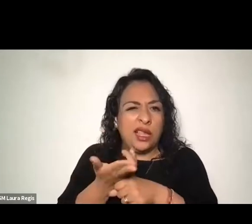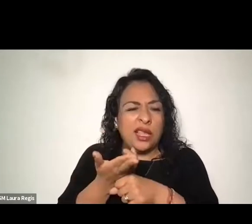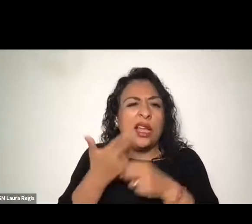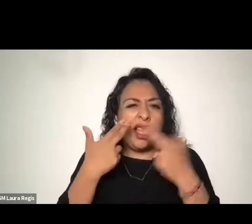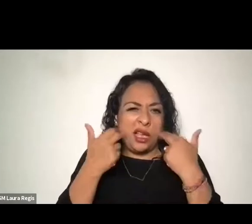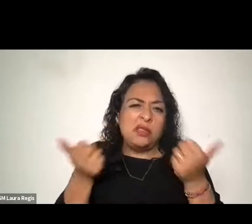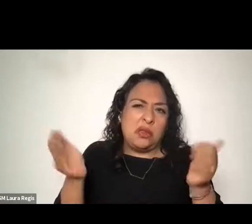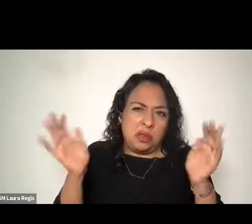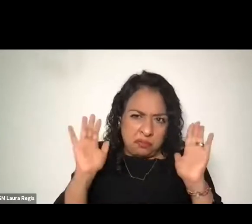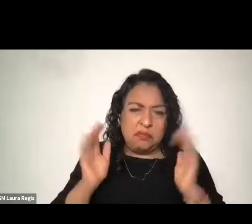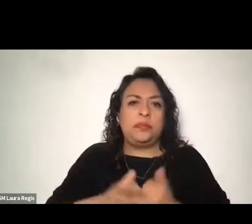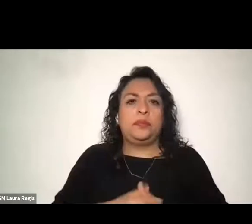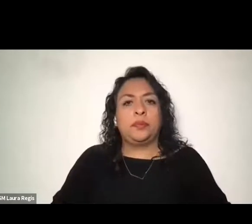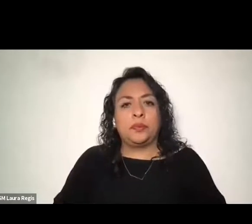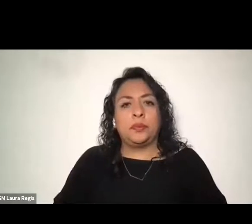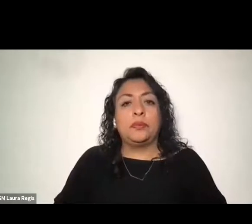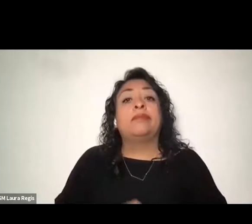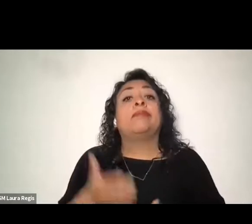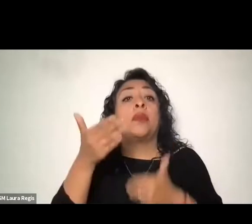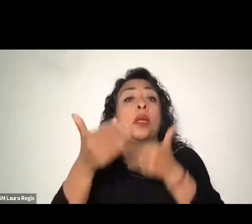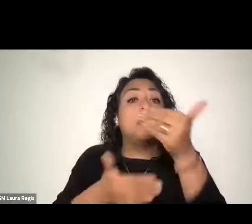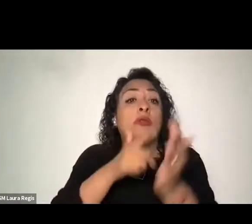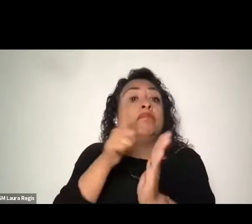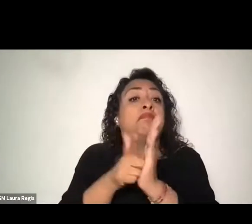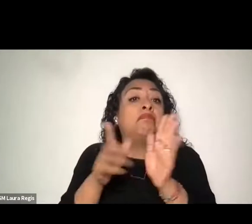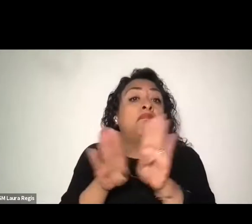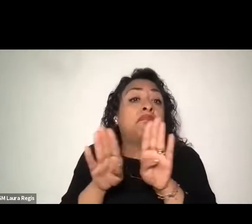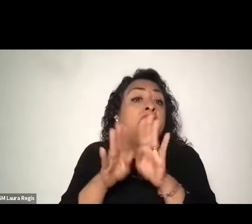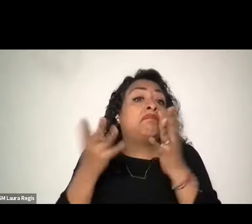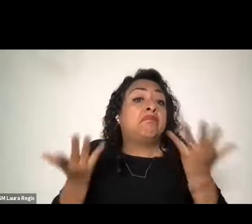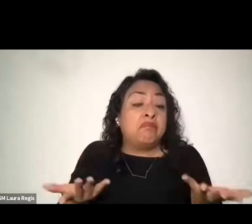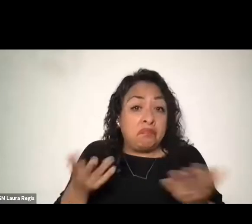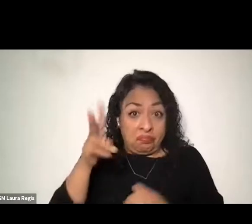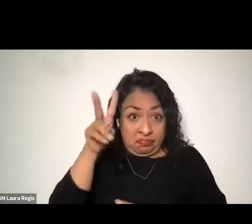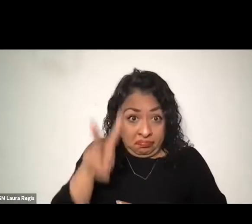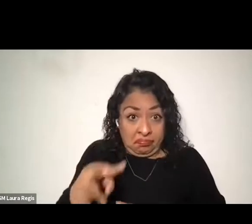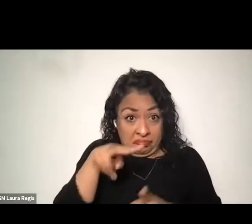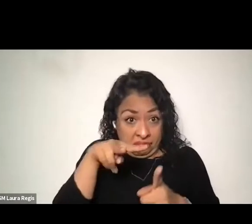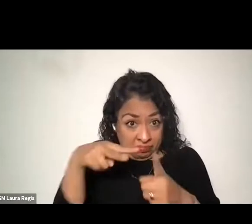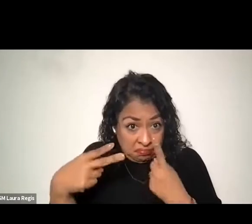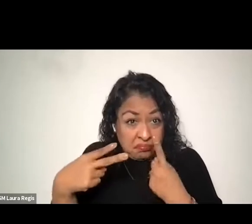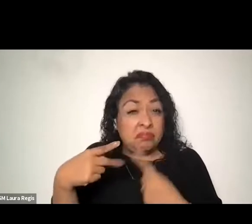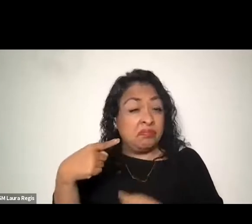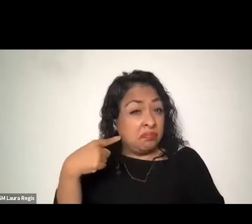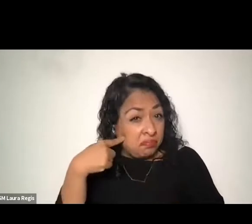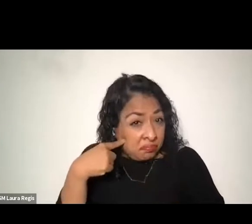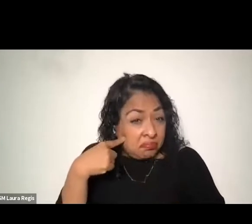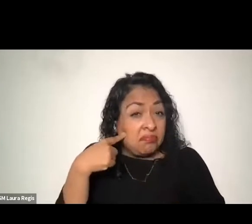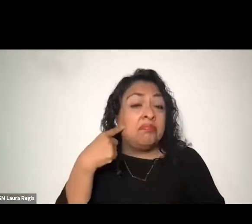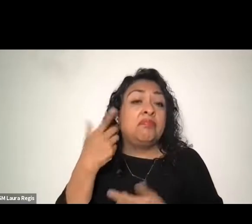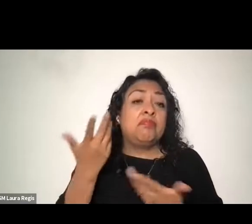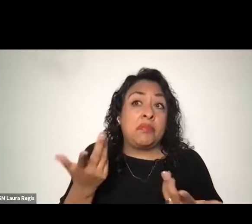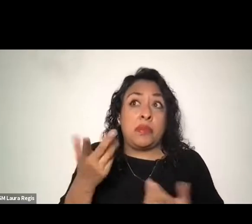Hacienda. ¿Cómo va el proceso legislativo? Pues en realidad la perspectiva que hemos escuchado es que